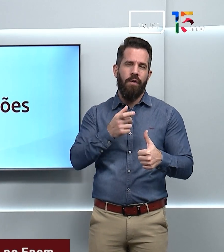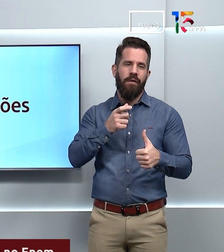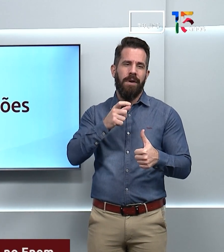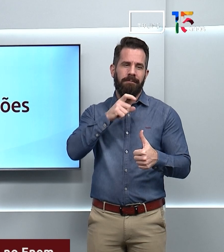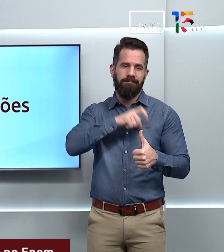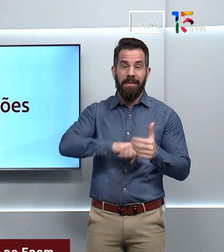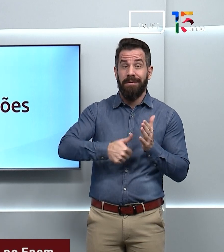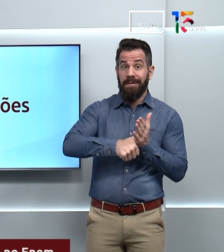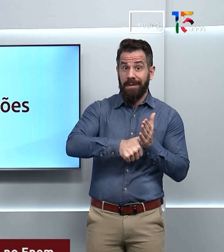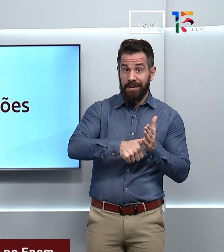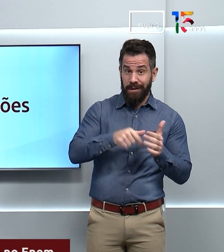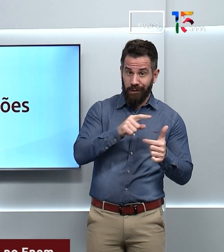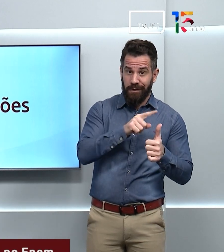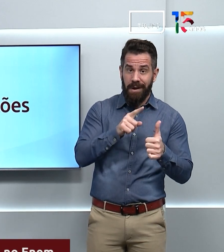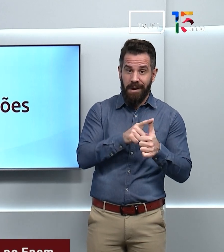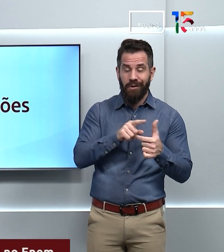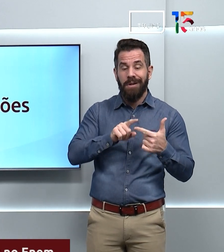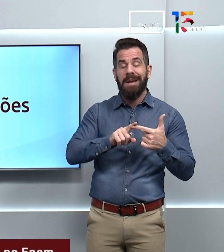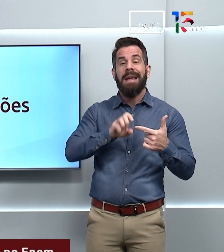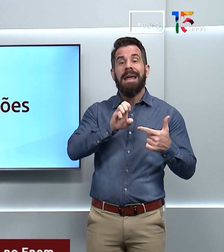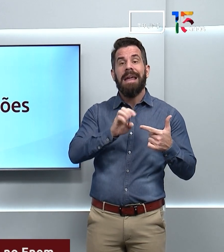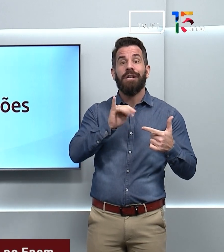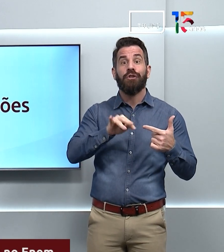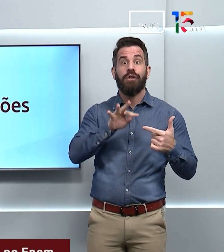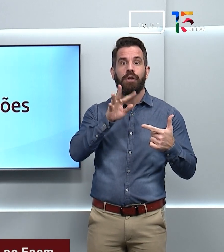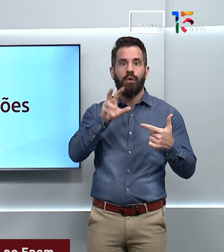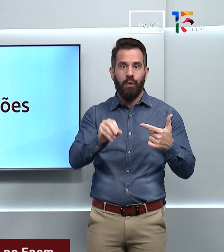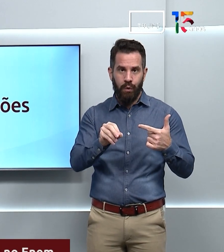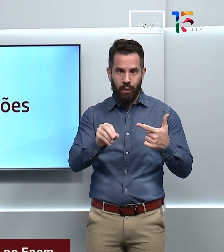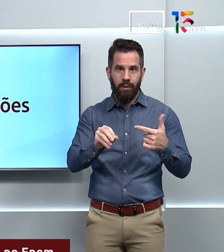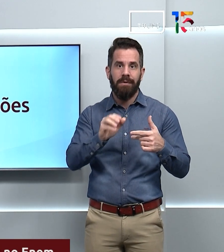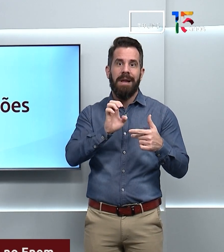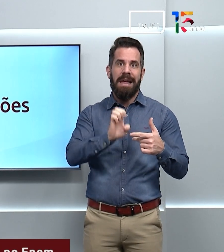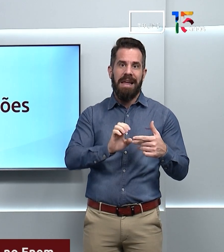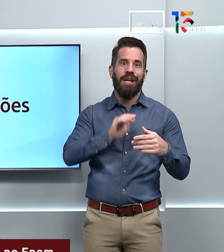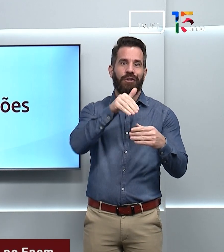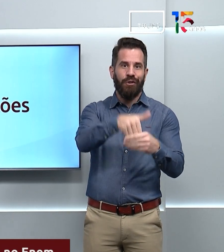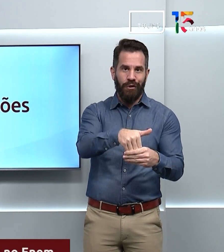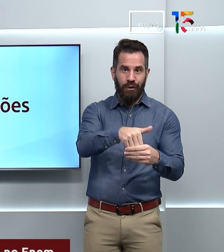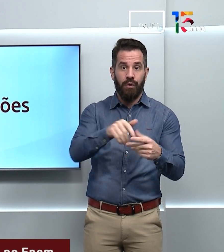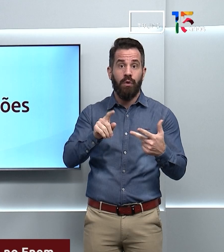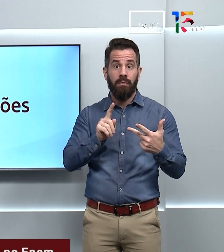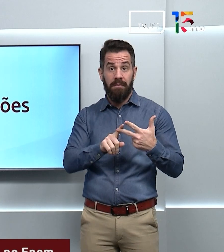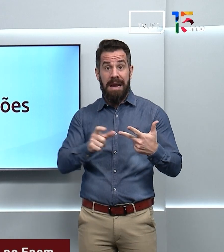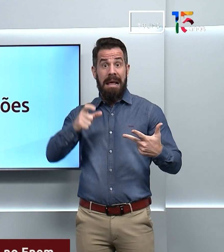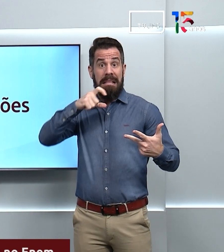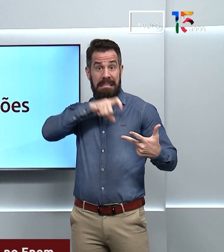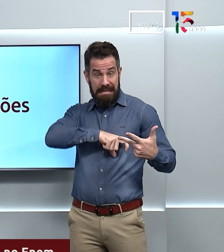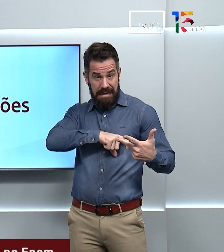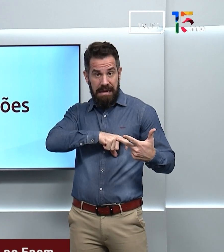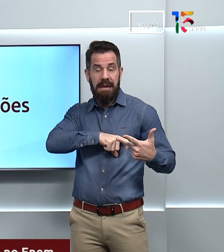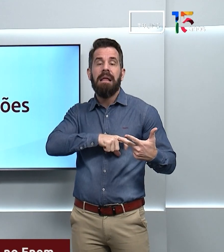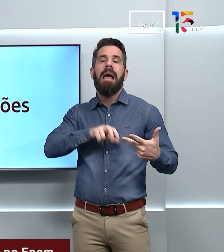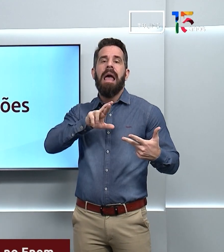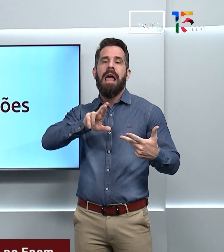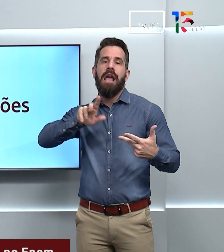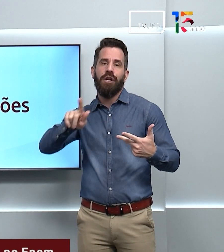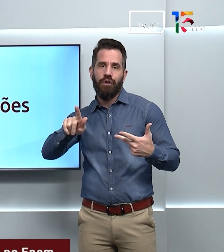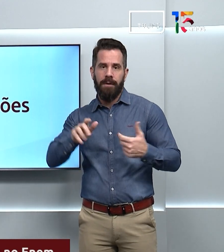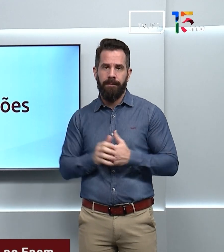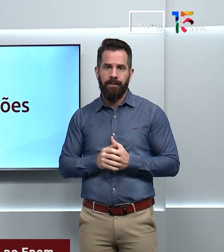o e-título, a Carteira de Habilitação e o RG. Bom, os BOs, que são os boletins de ocorrência de